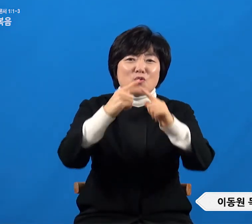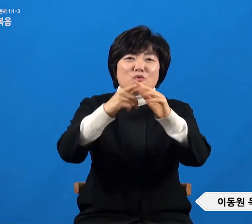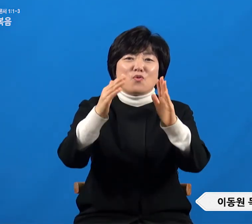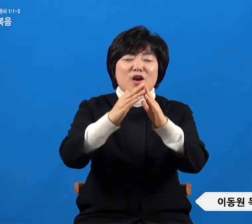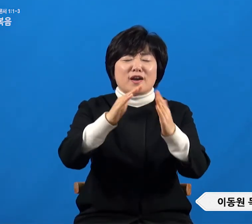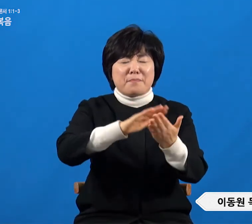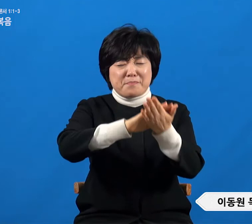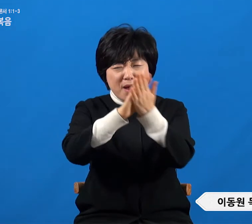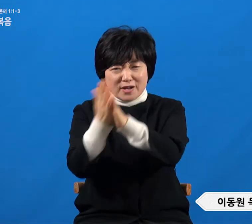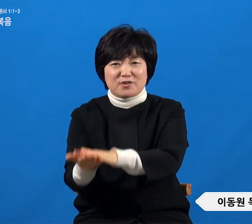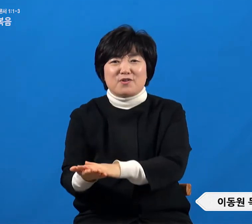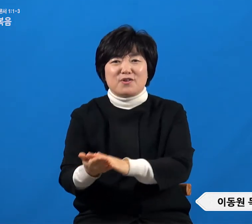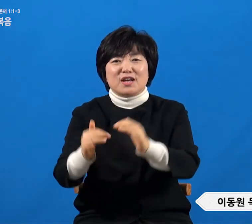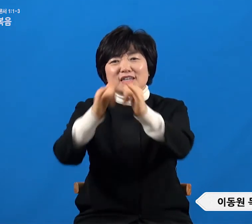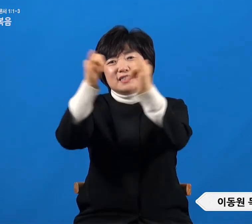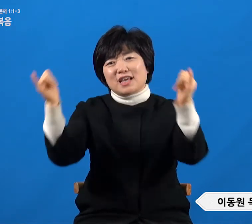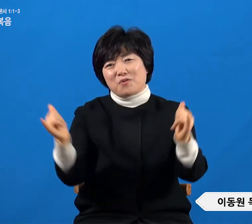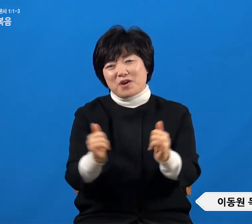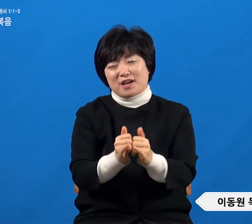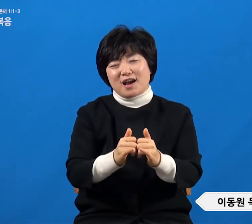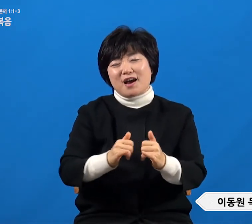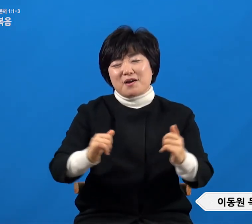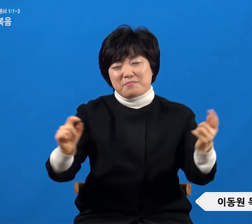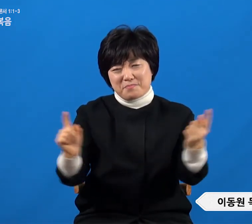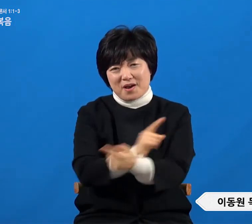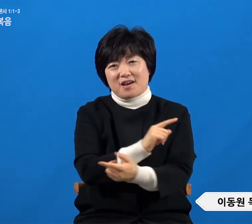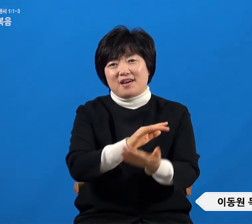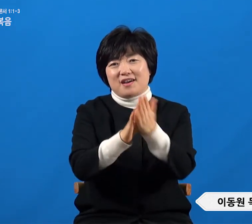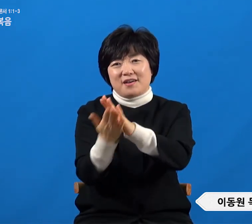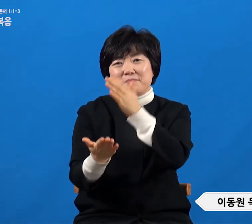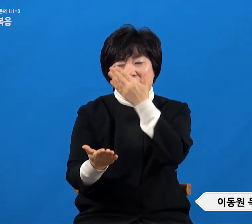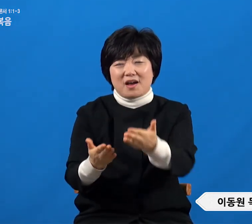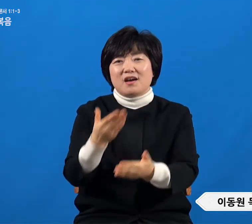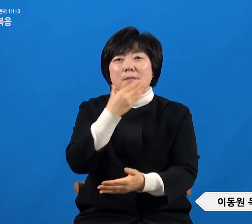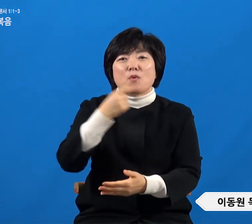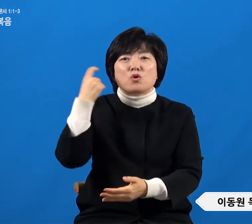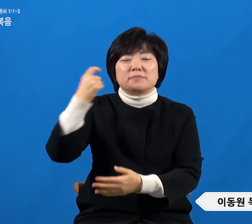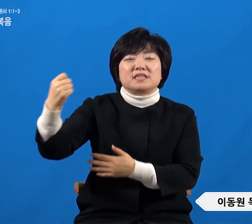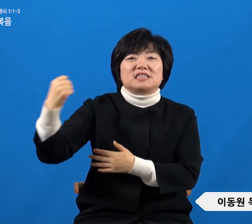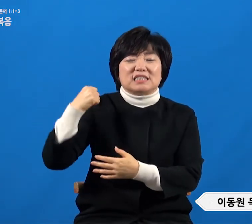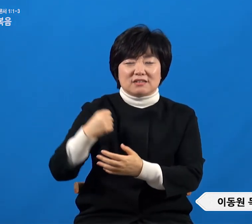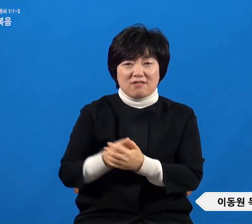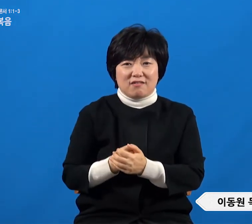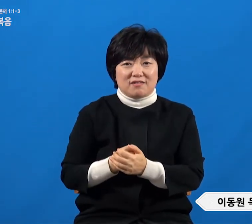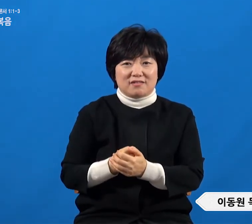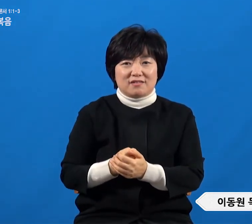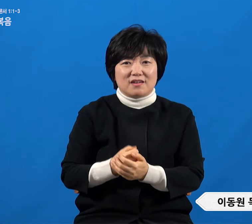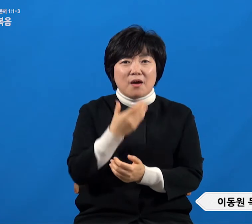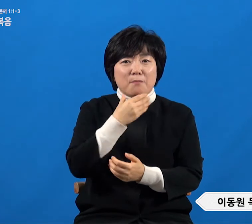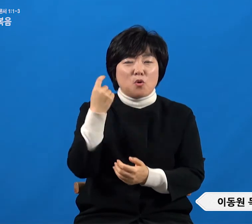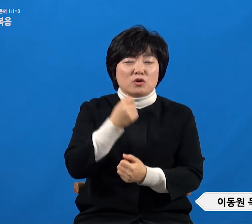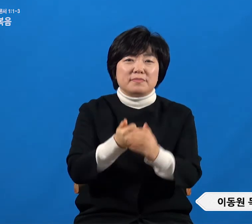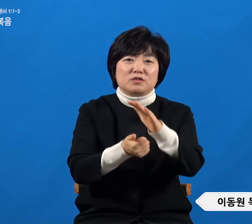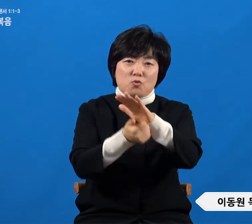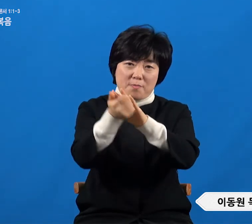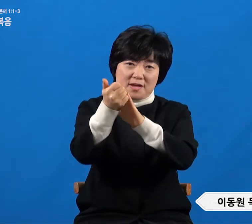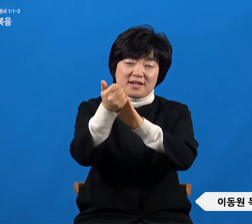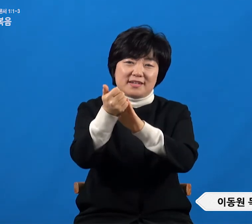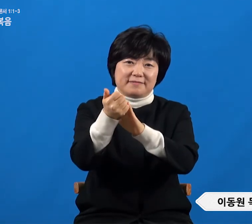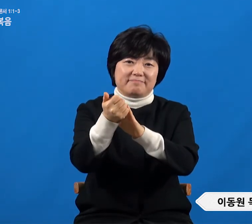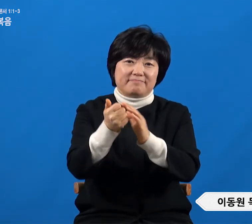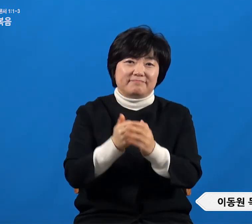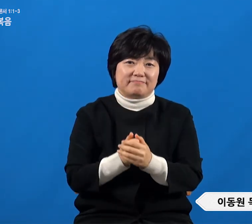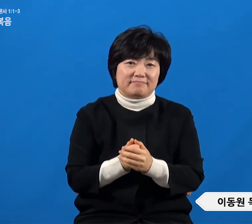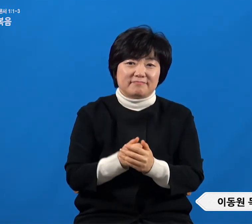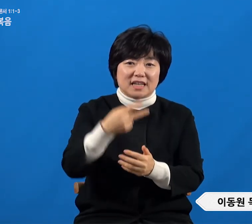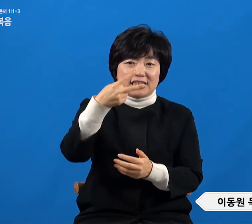교회가 바뀝니다. 우리 사회가 바뀔 수가 있습니다. 이것이 복음의 능력입니다. 이것이 복음의 소망입니다. 그때 우리는